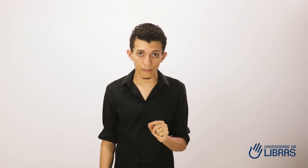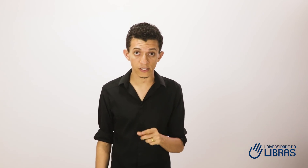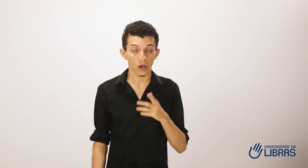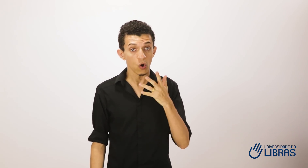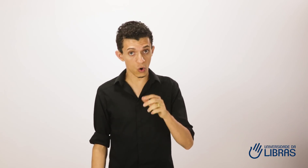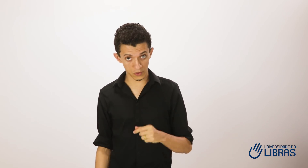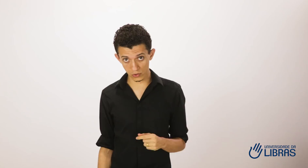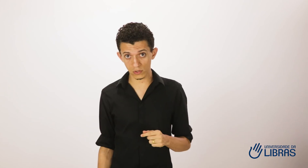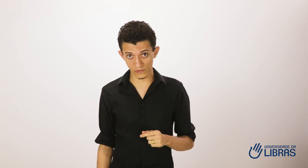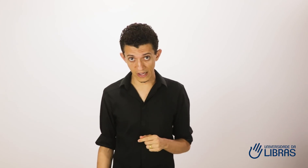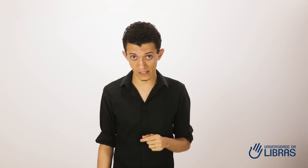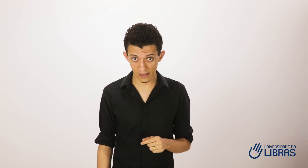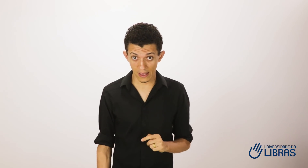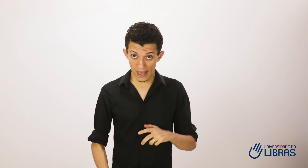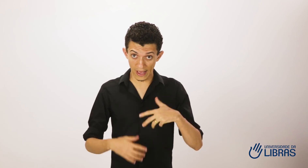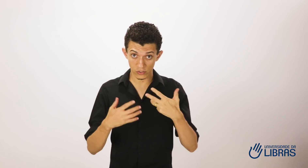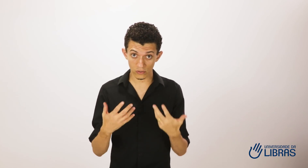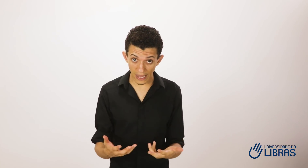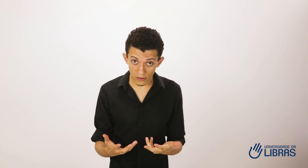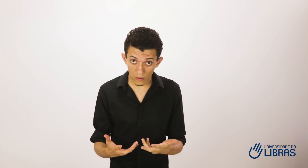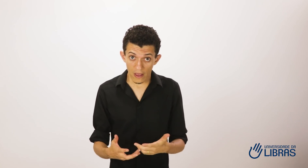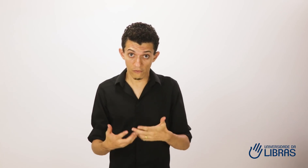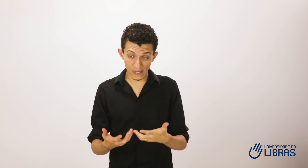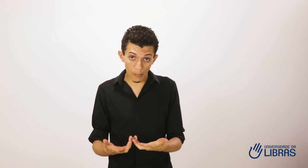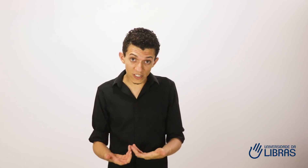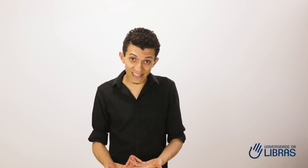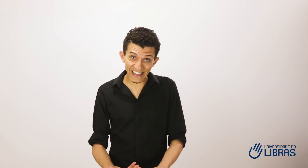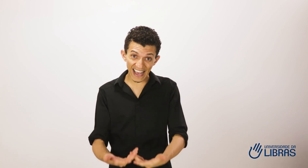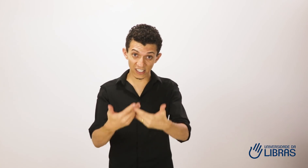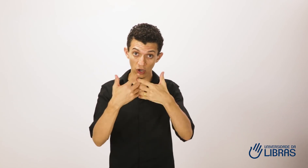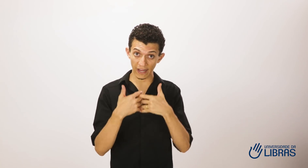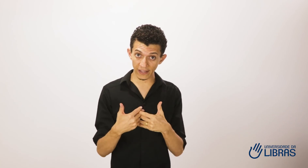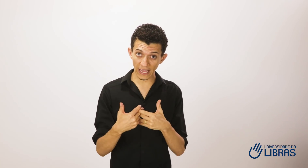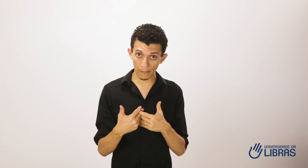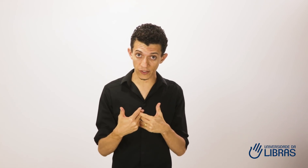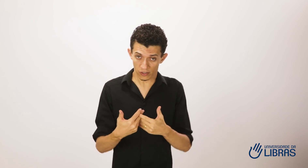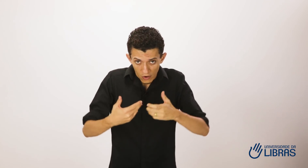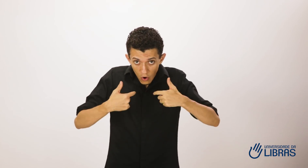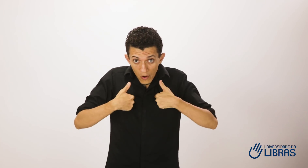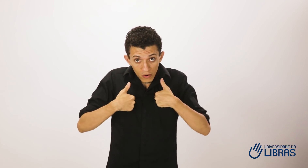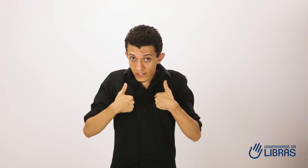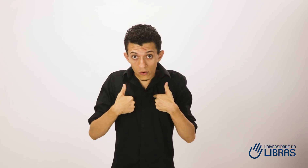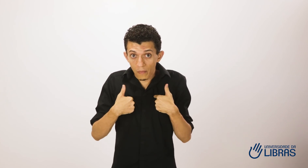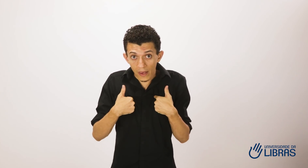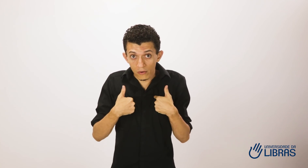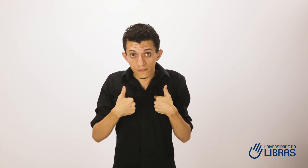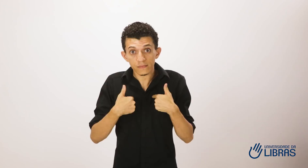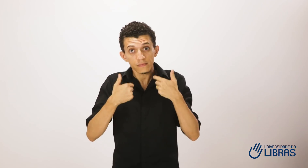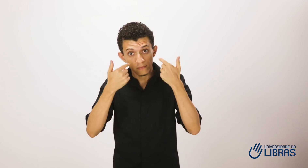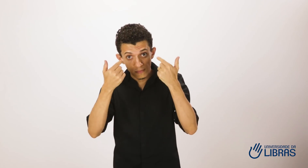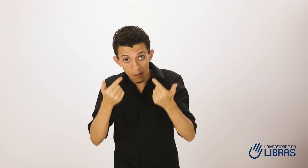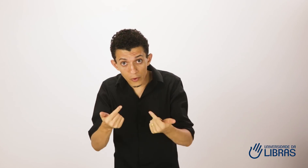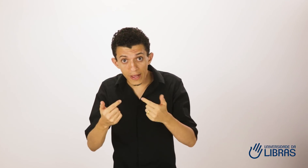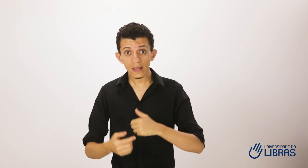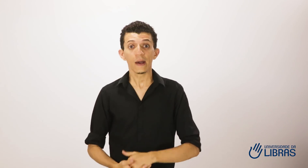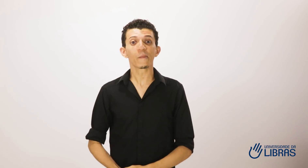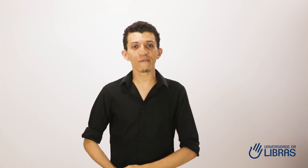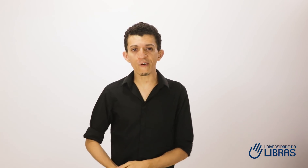Libras como os surdos fazem. Resultado, você pode até se tornar intérprete, como aconteceu comigo. Porém,